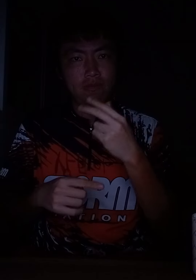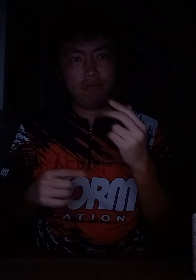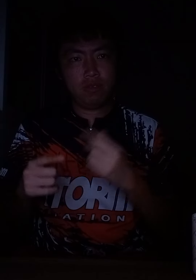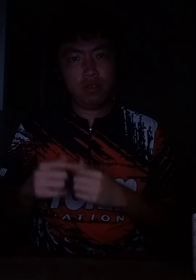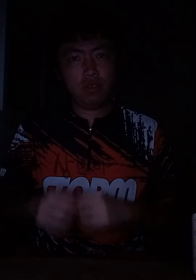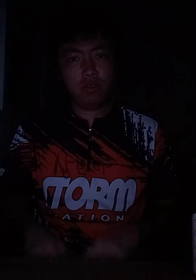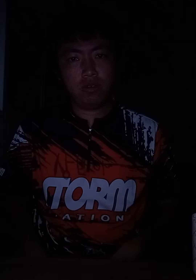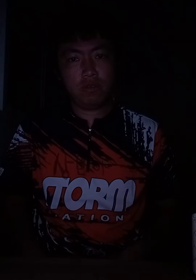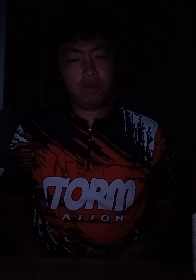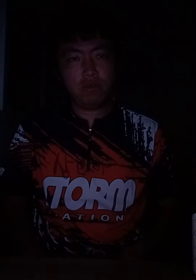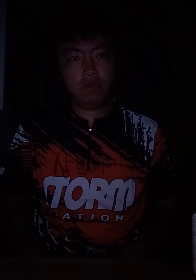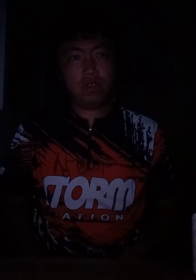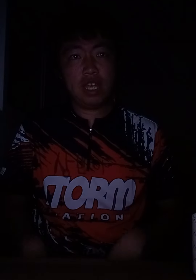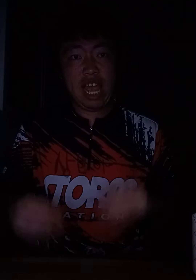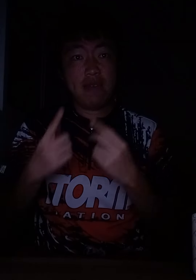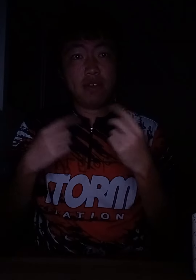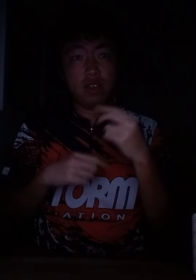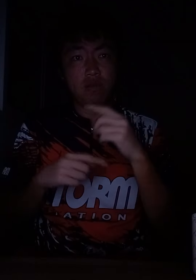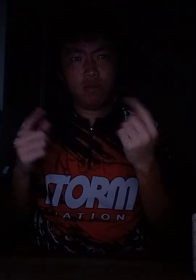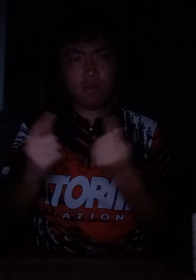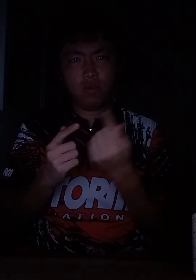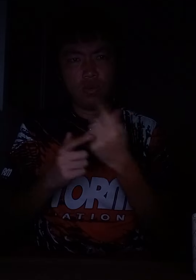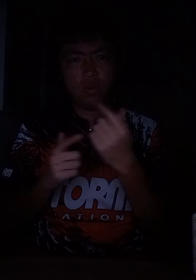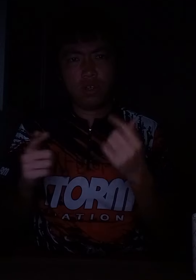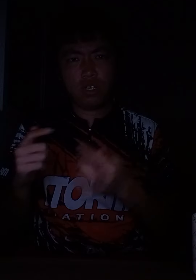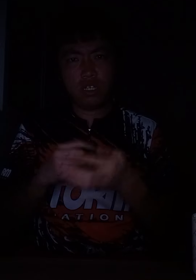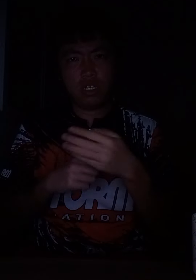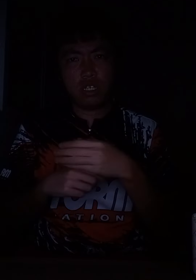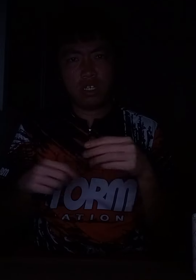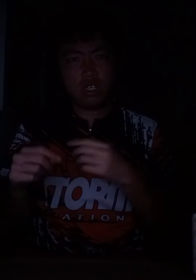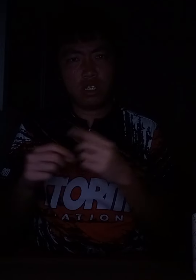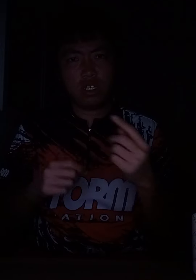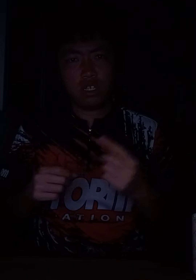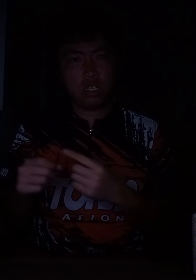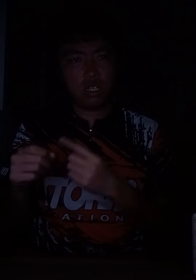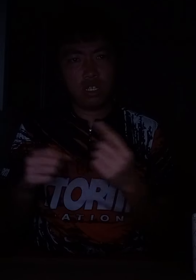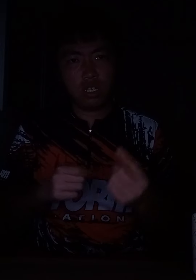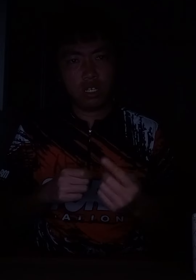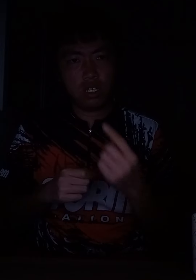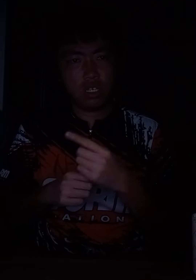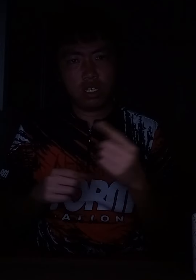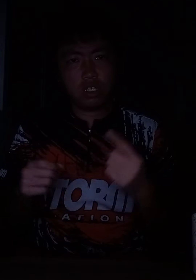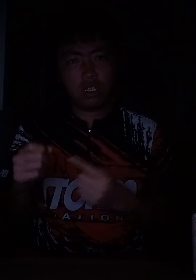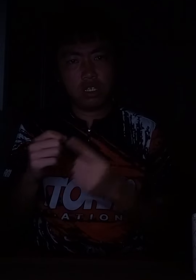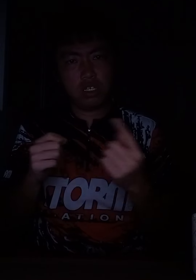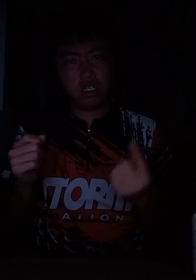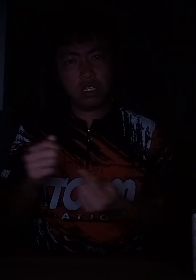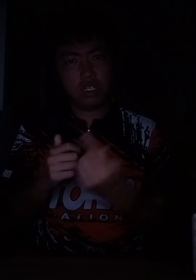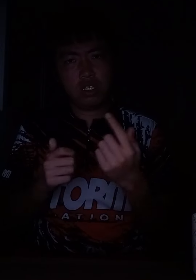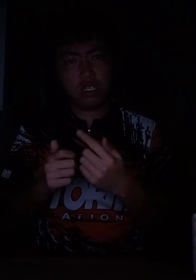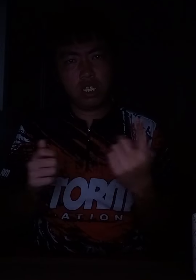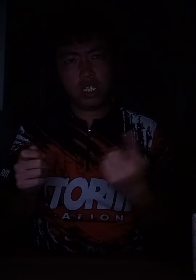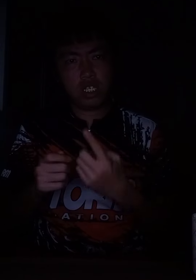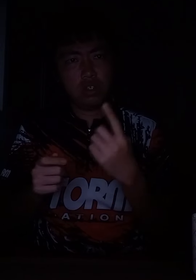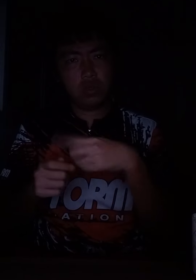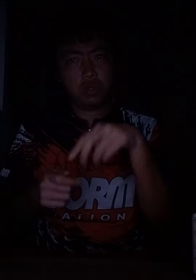그래가지고 할머니가 확진 통보를 받고도 집에서 최소 8km 이상 떨어진 역삼역 일대를 1시간가량 돌아다닌